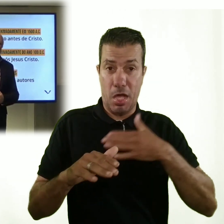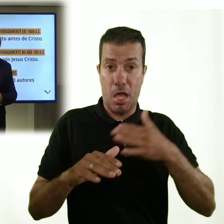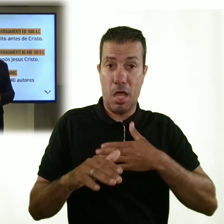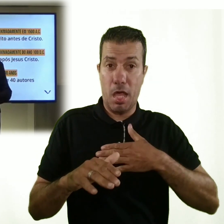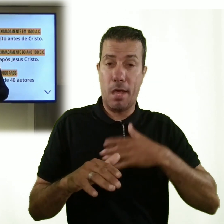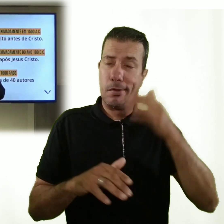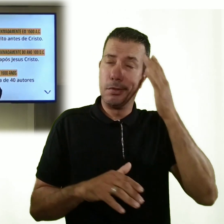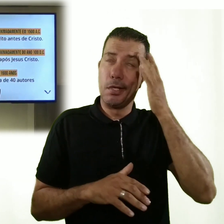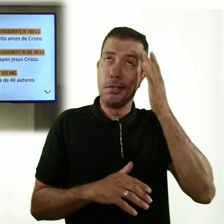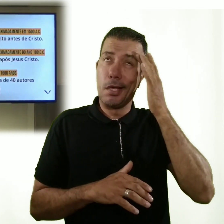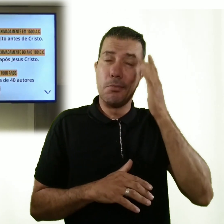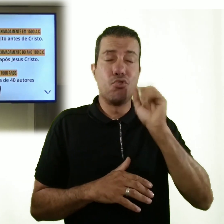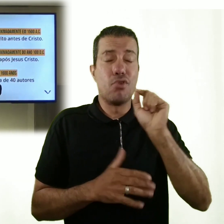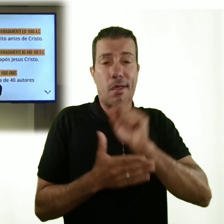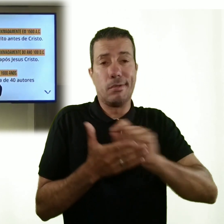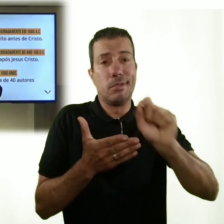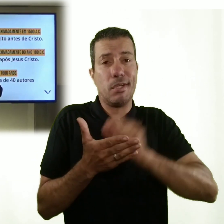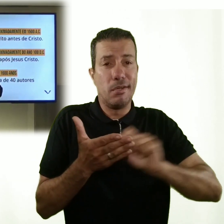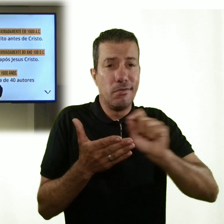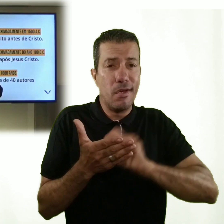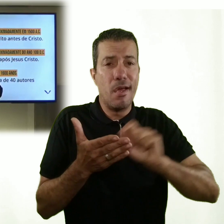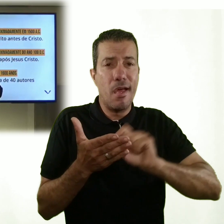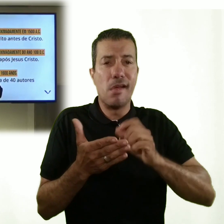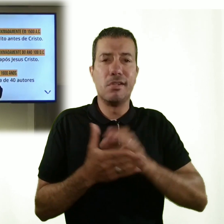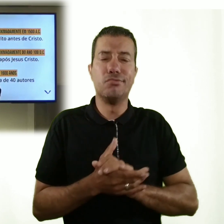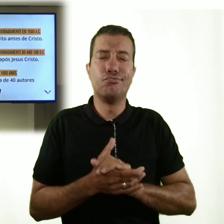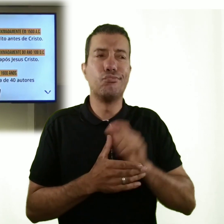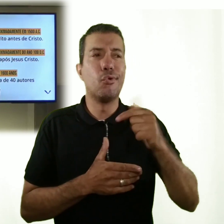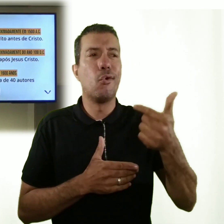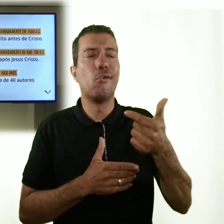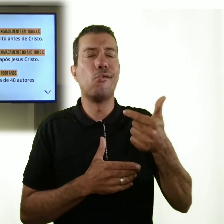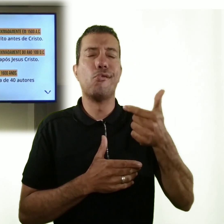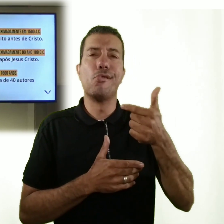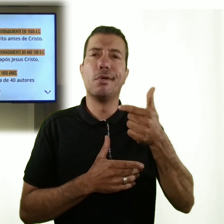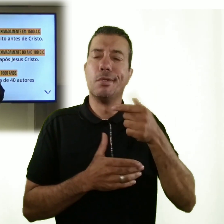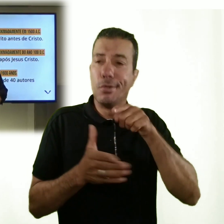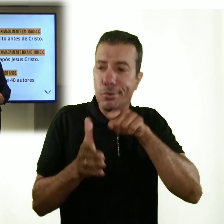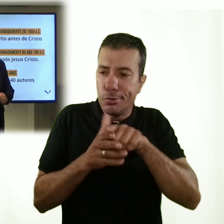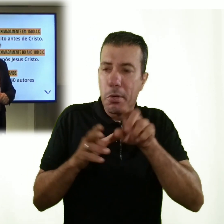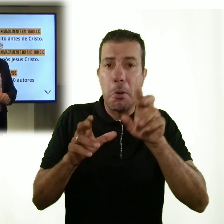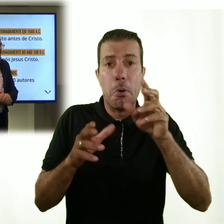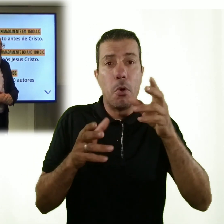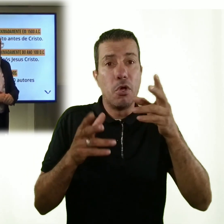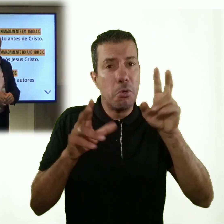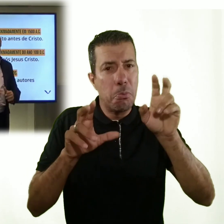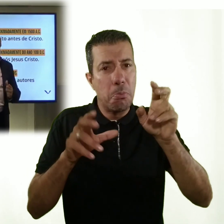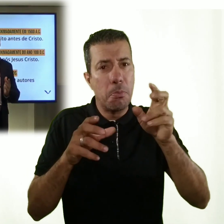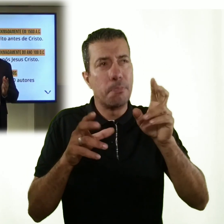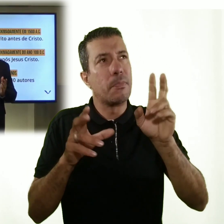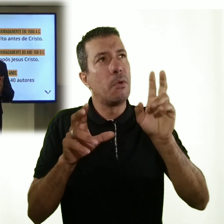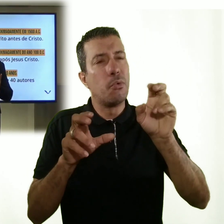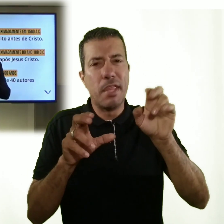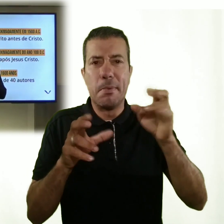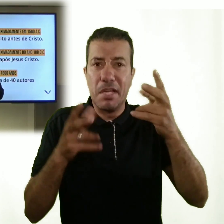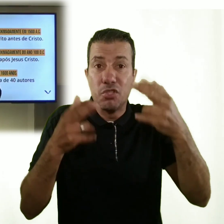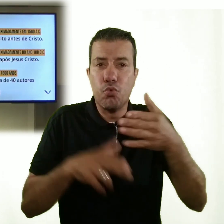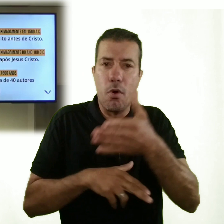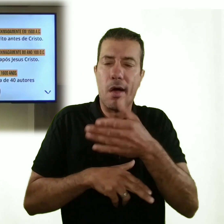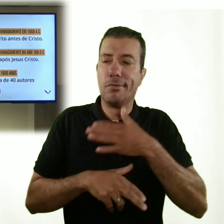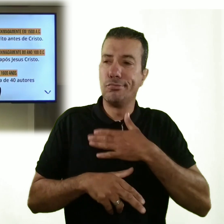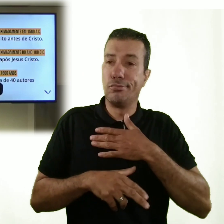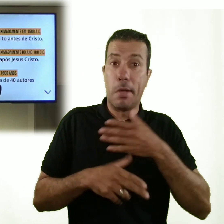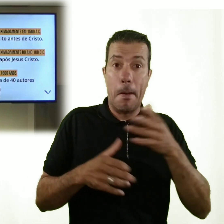que ele escreveu, escrevo alguma outra coisa sobre esse determinado assunto. E um dia esses dois papéis